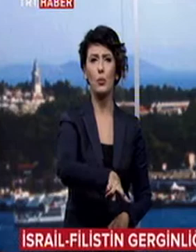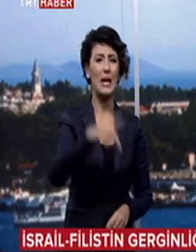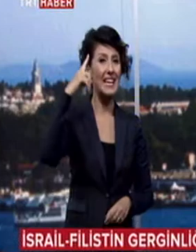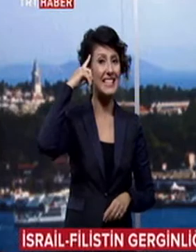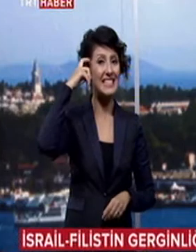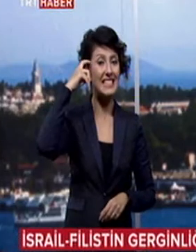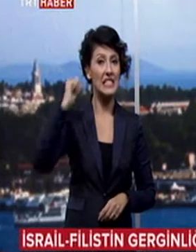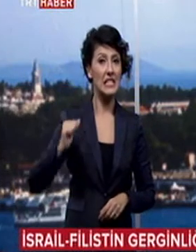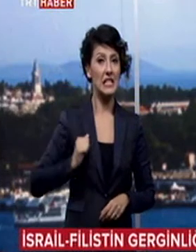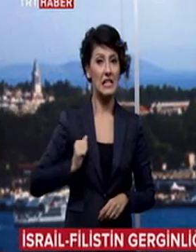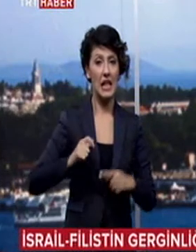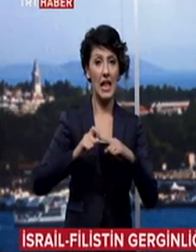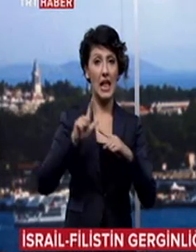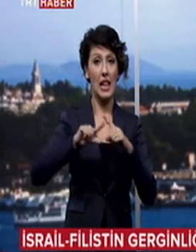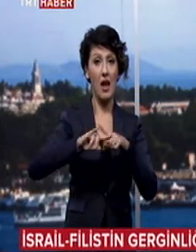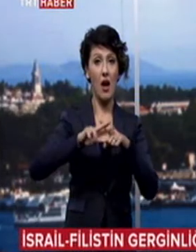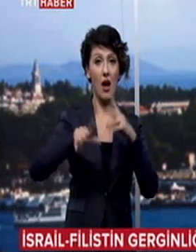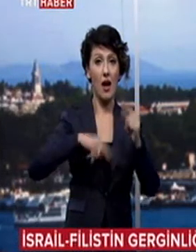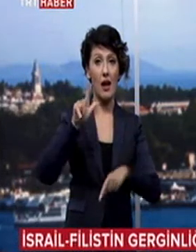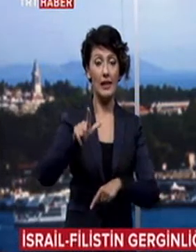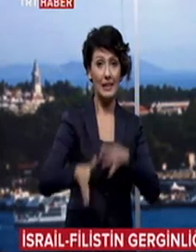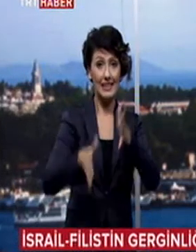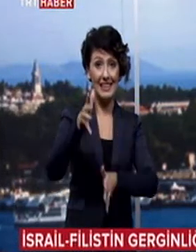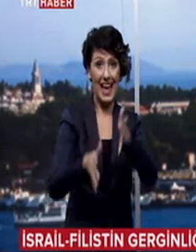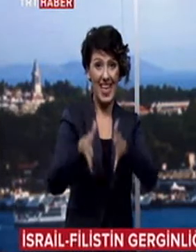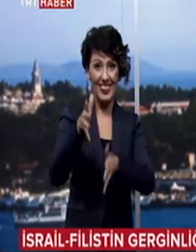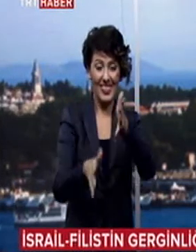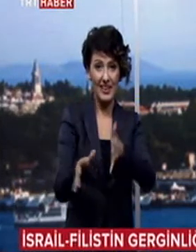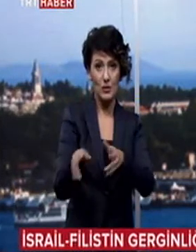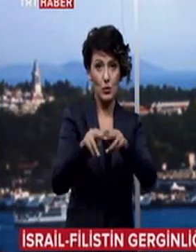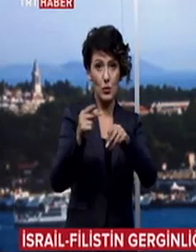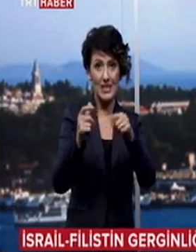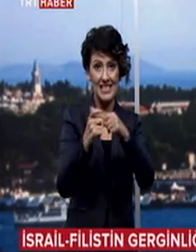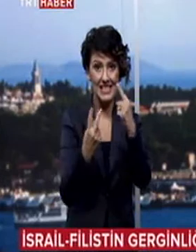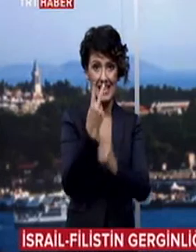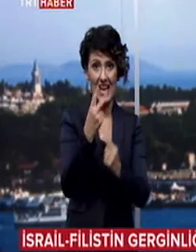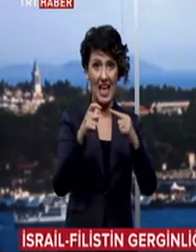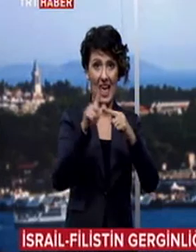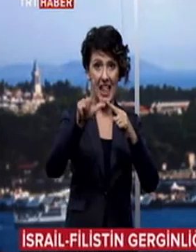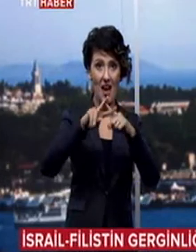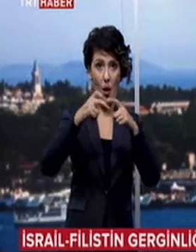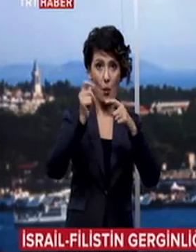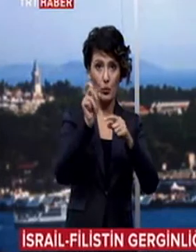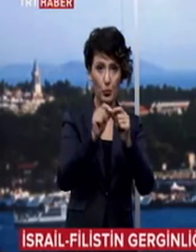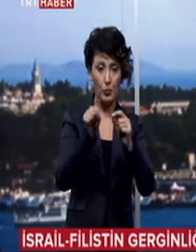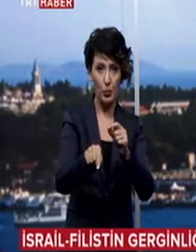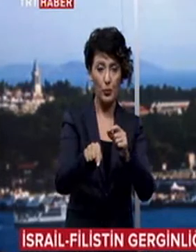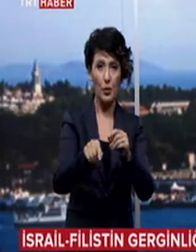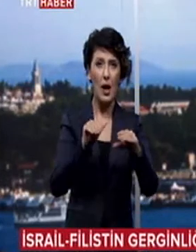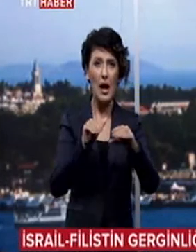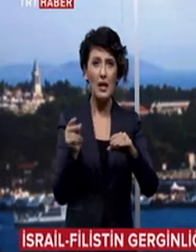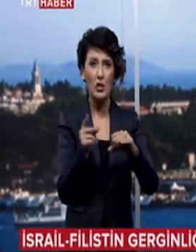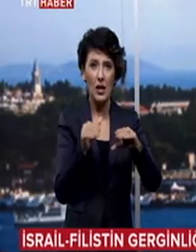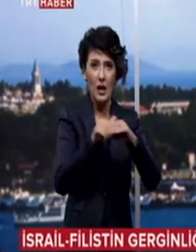hayatını kaybetti. İsrail askerleri El Halil kentinin kuzeyindeki El Arup mülteci